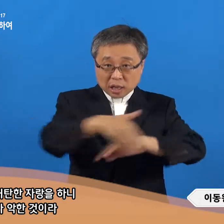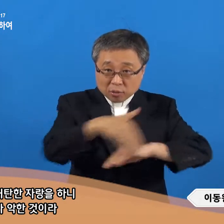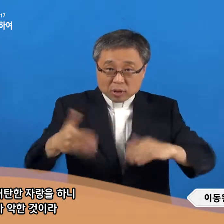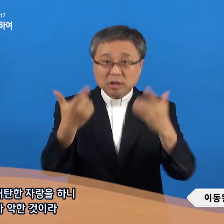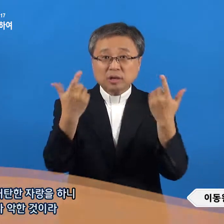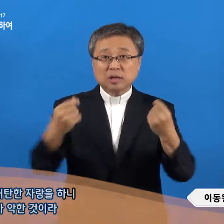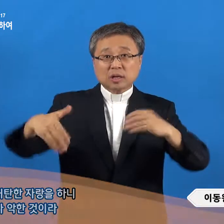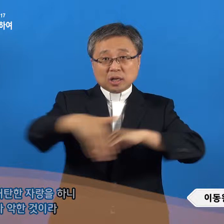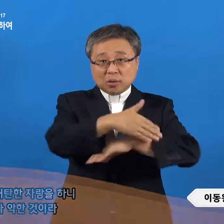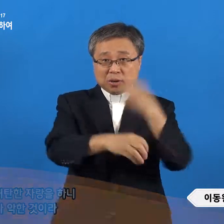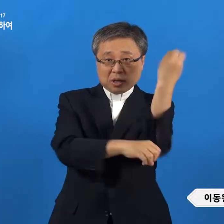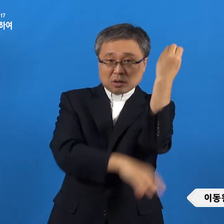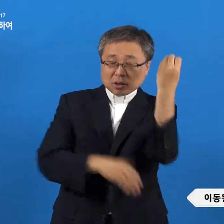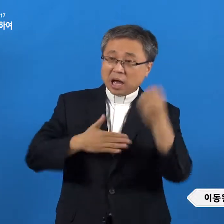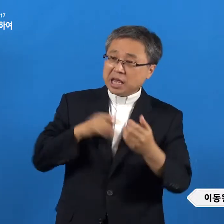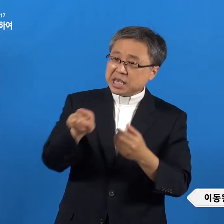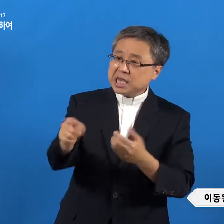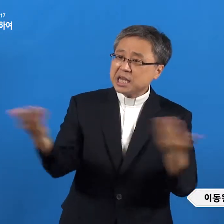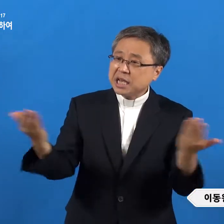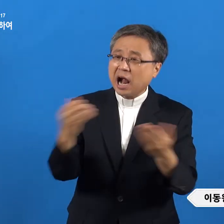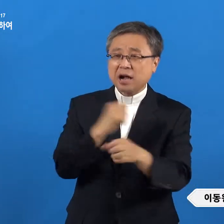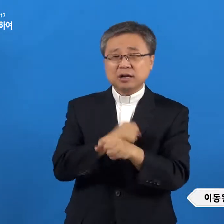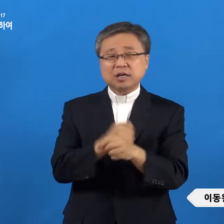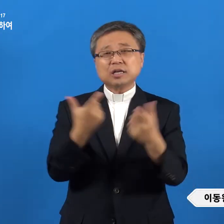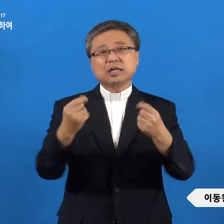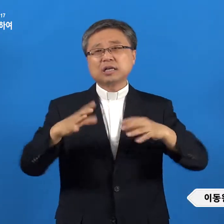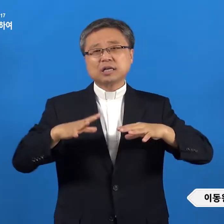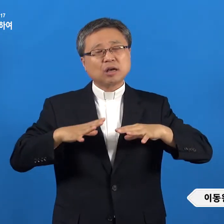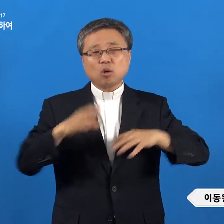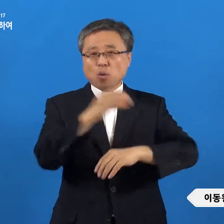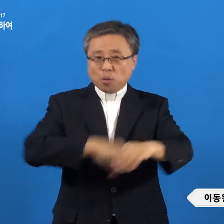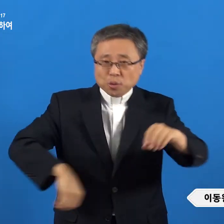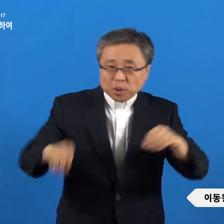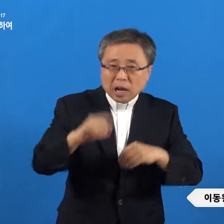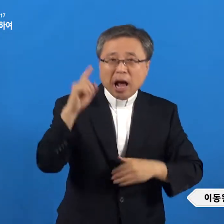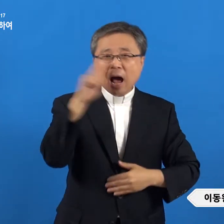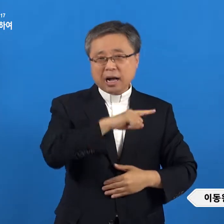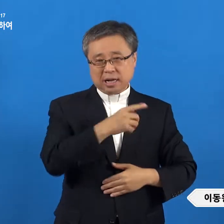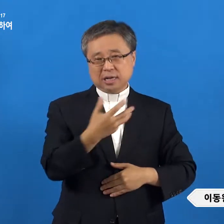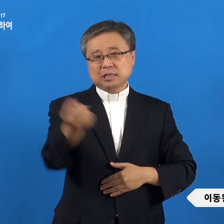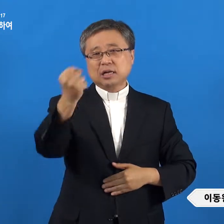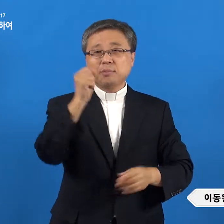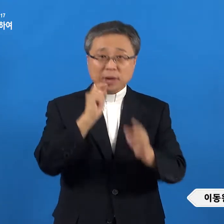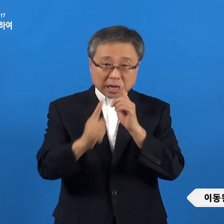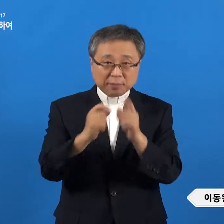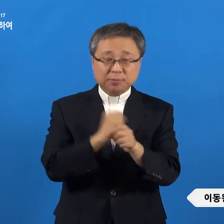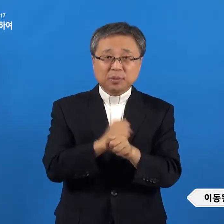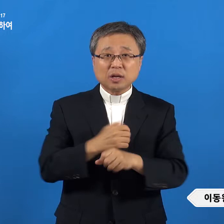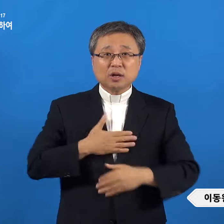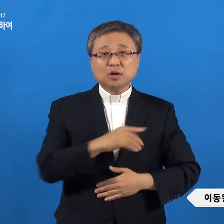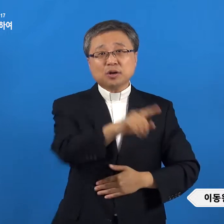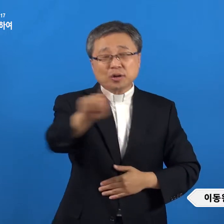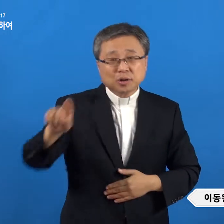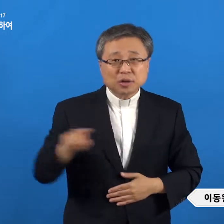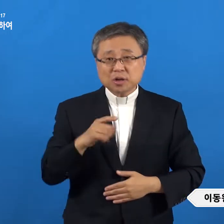계획에 근거한 나 이거 할 거야, 그런 자랑은 차라리 악한 것이라고 말합니다. 여러분, 영웅